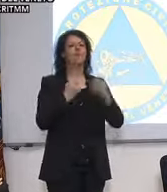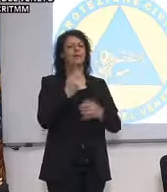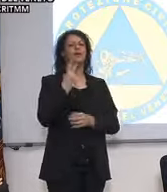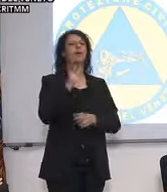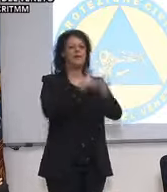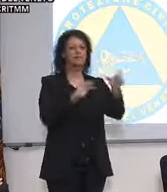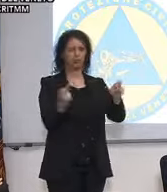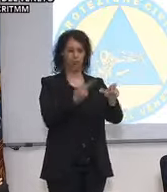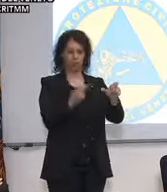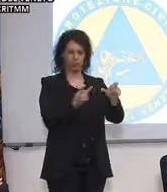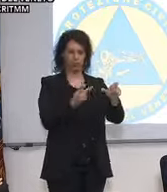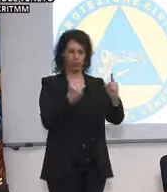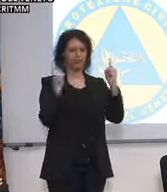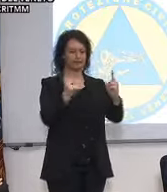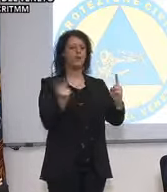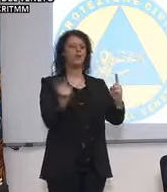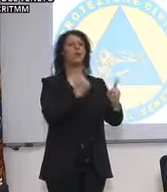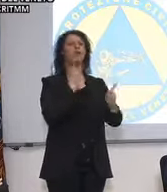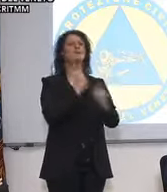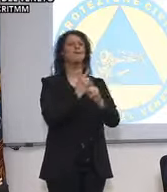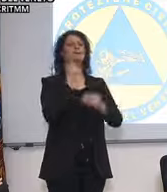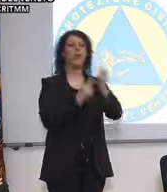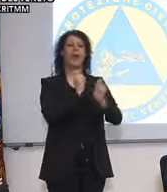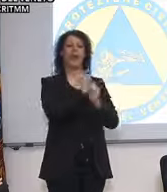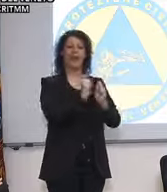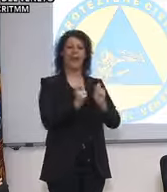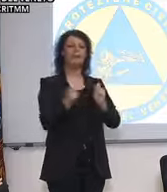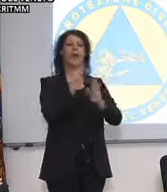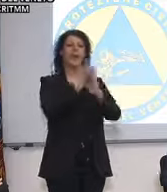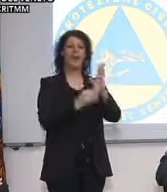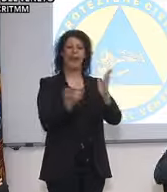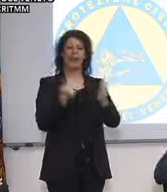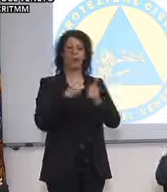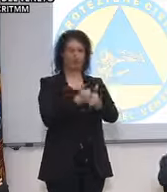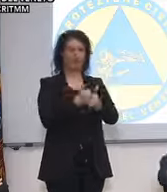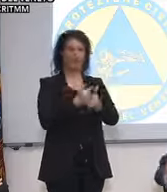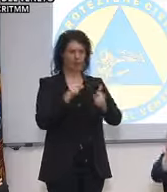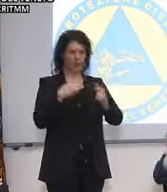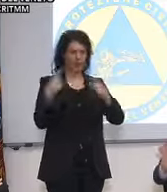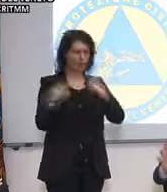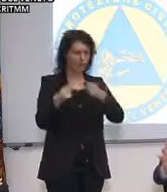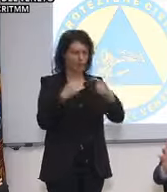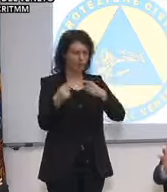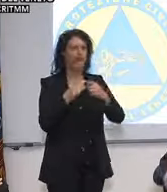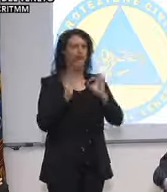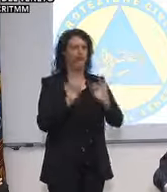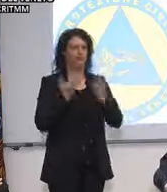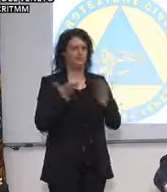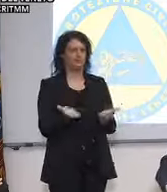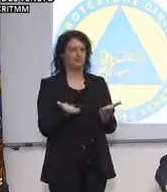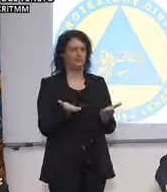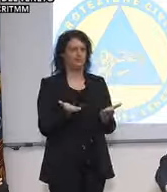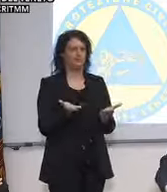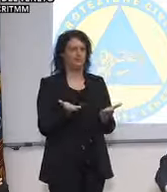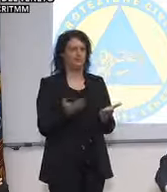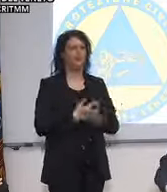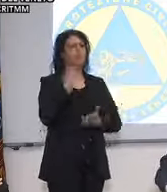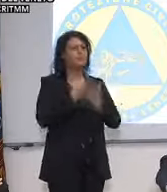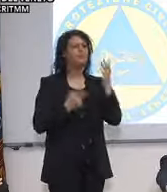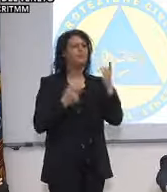dal notaio dopo due giorni. Siamo così, è un problema proprio culturale. Proviamo una volta a fare gli anglosassoni. Cittadino, per essere